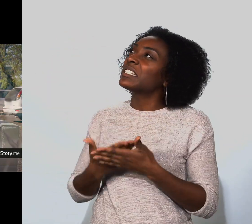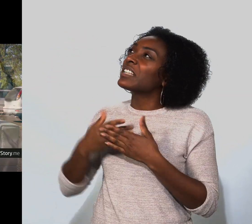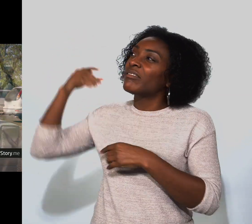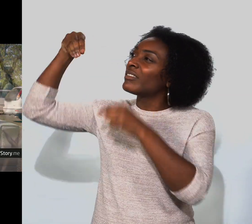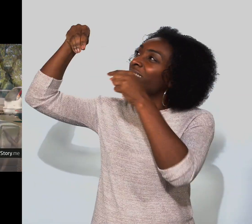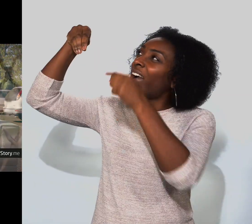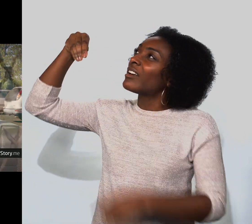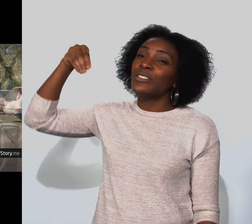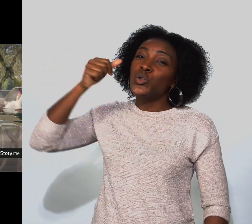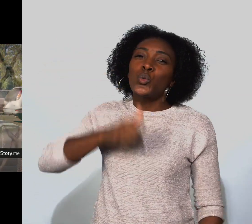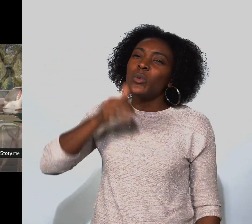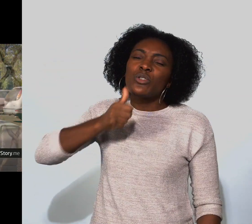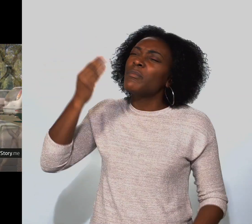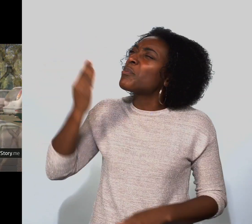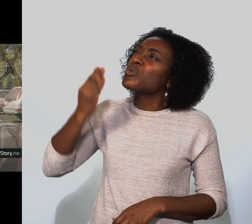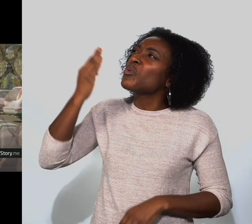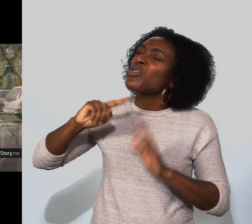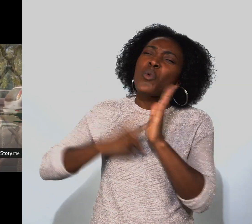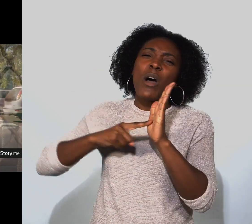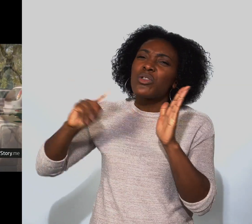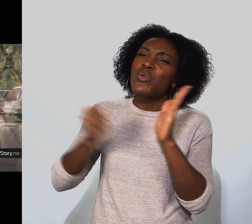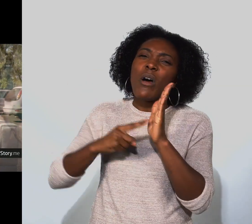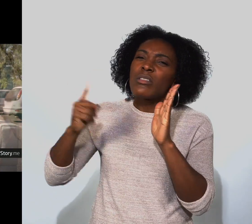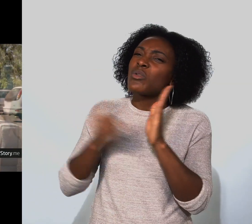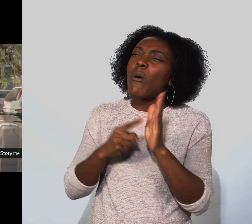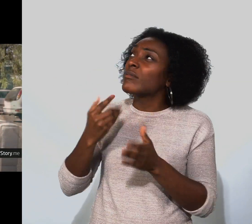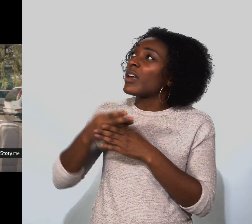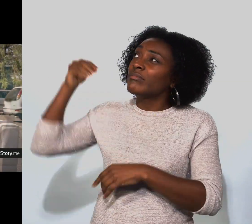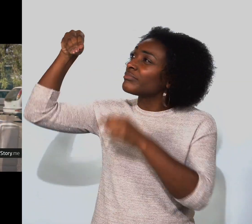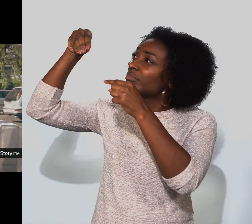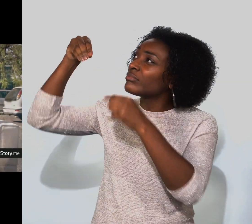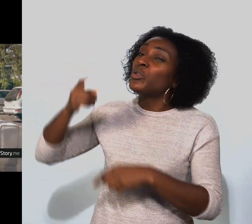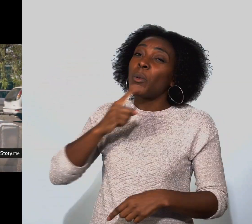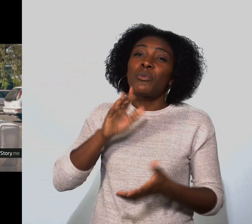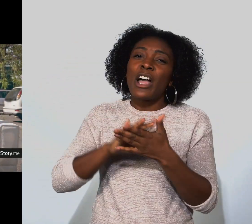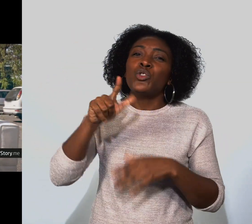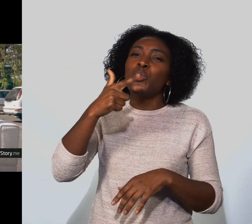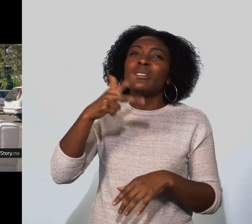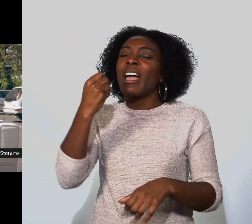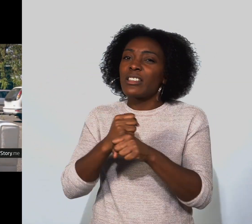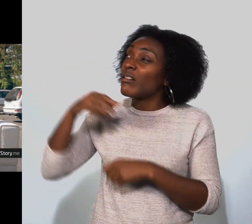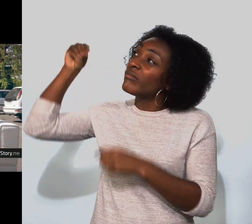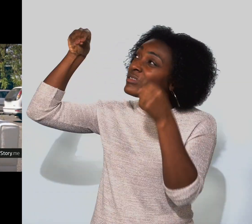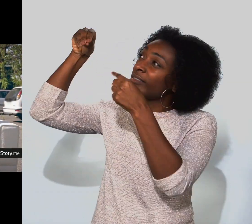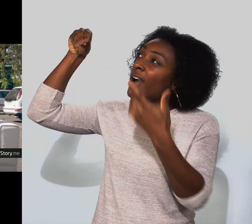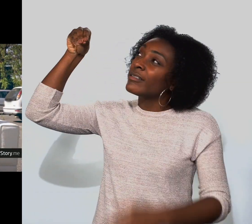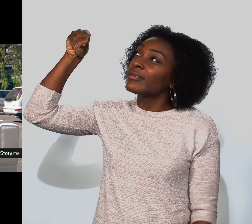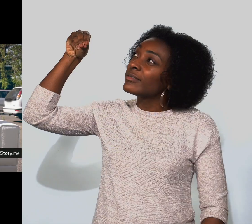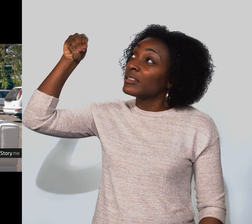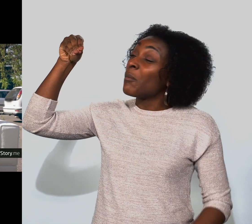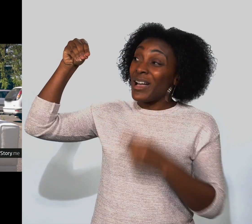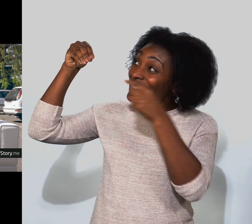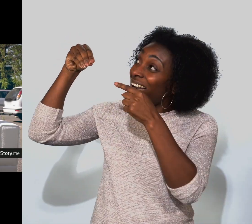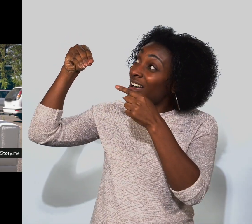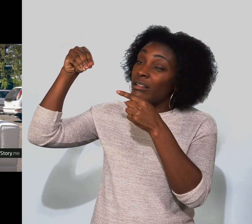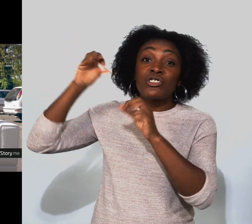Je prends des consommations de cannabis ou toutes sortes de choses depuis l'âge de 12 ans, 13 ans. Et je ne conçois même